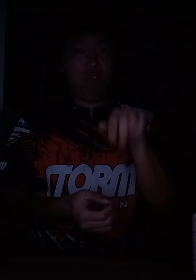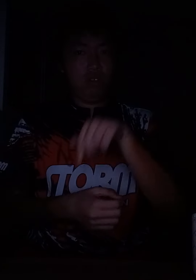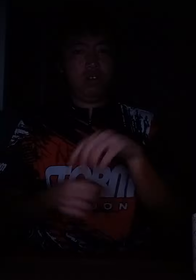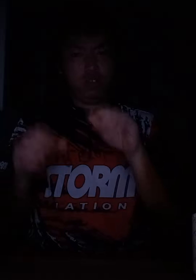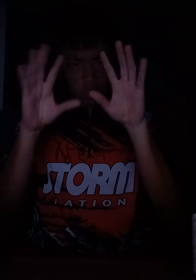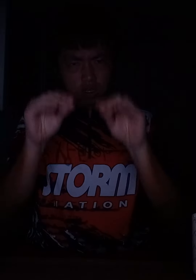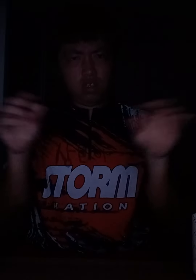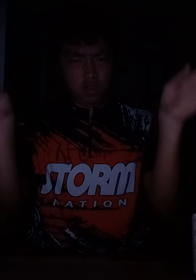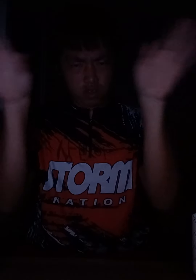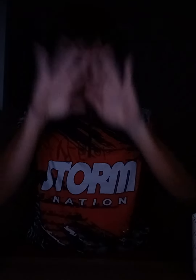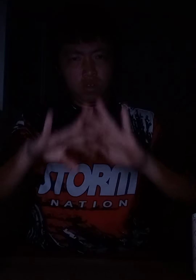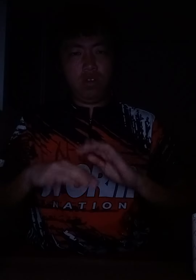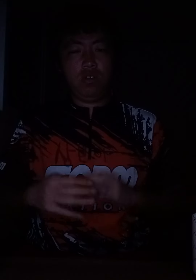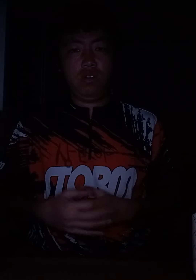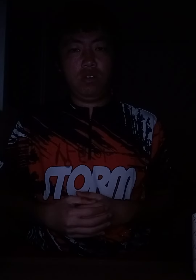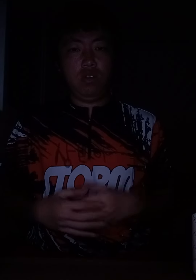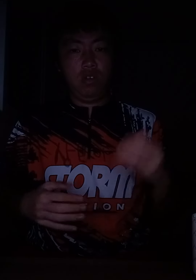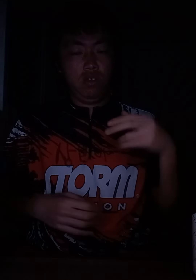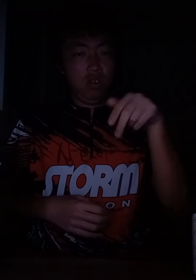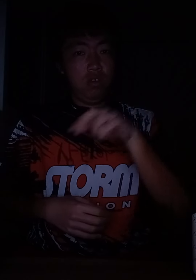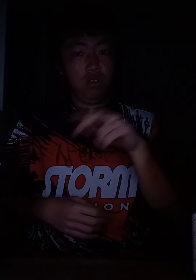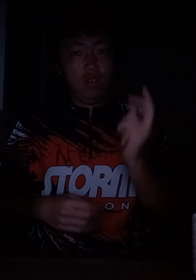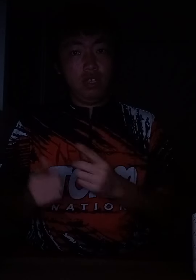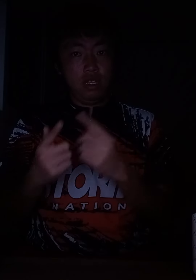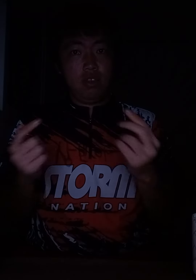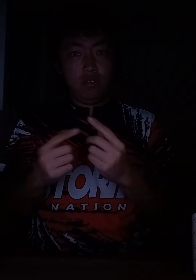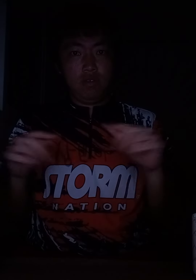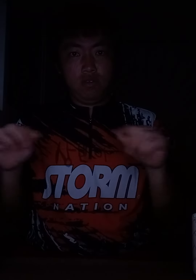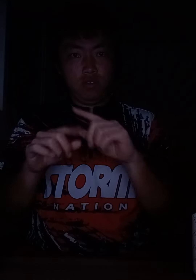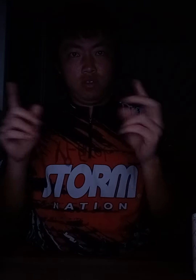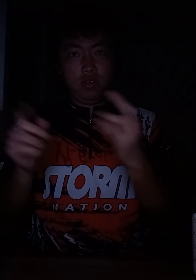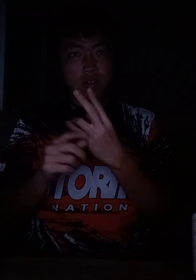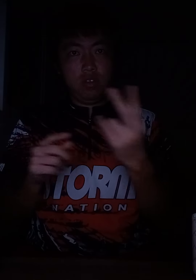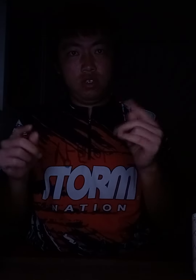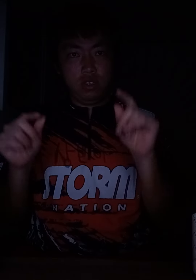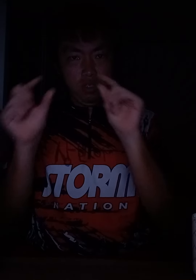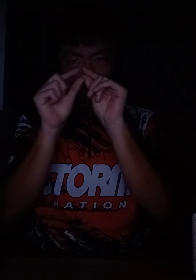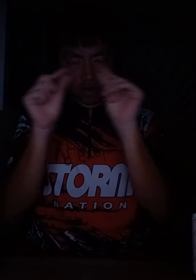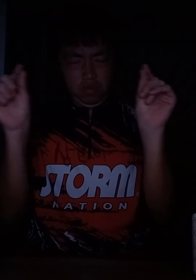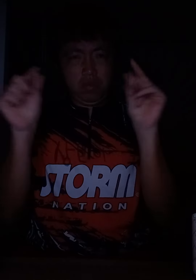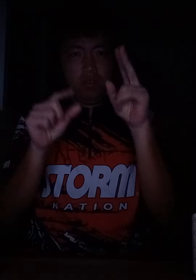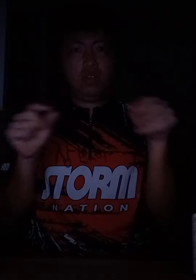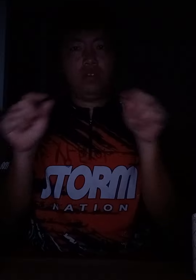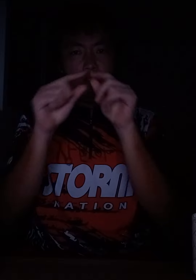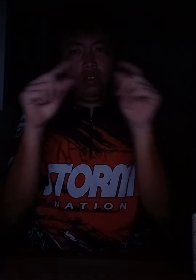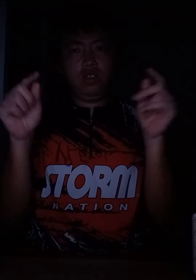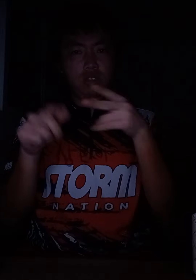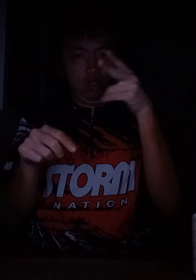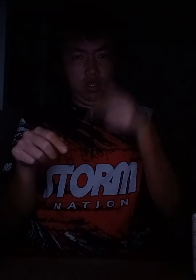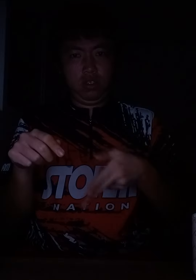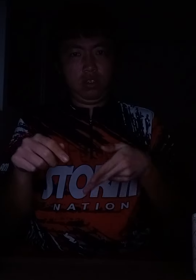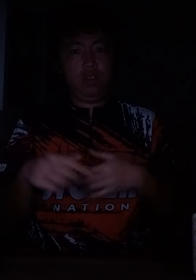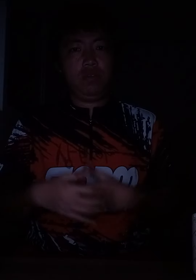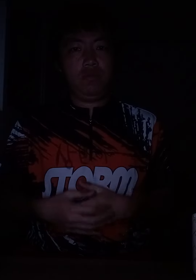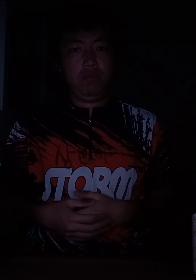안에 갇혔습니다. 오늘 오전 경기도 부천의 한 아파트 단지 1,300여 세대에 2시간 동안 전기가 끊겼습니다.